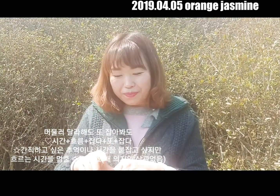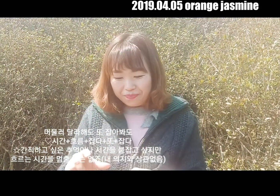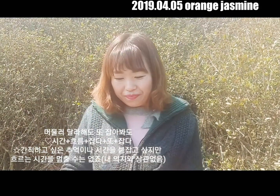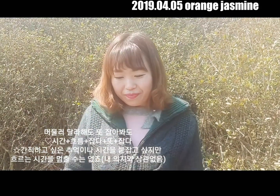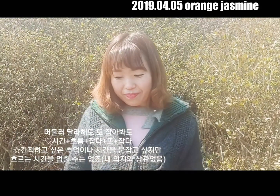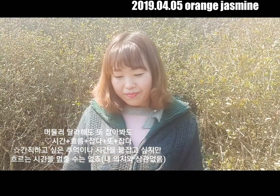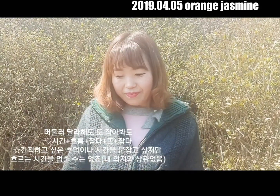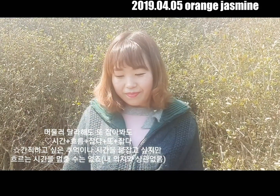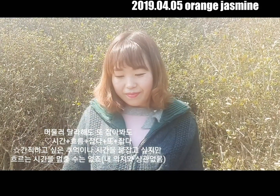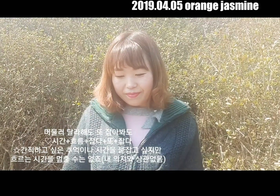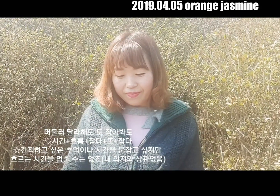되죠.